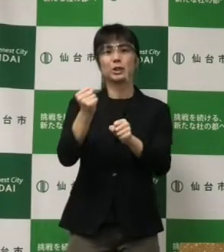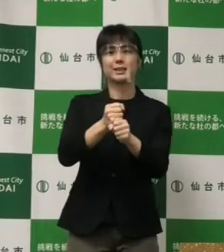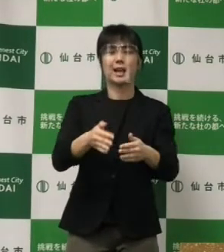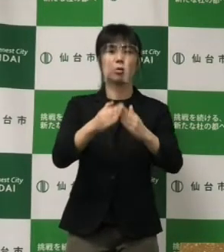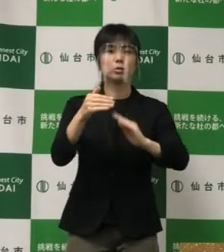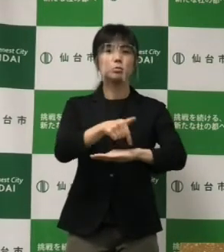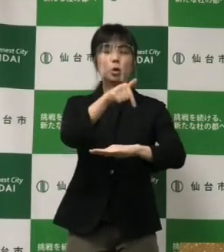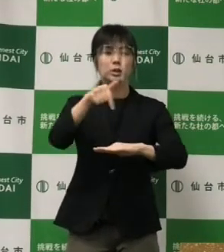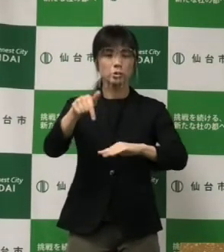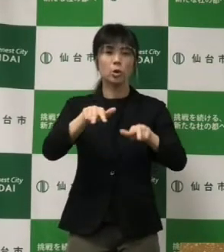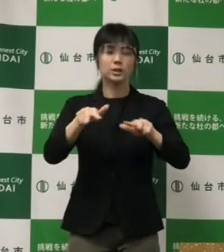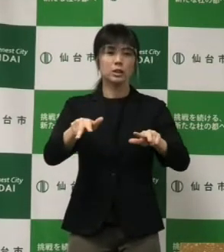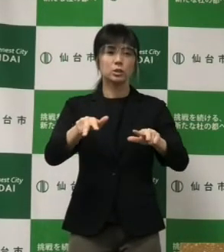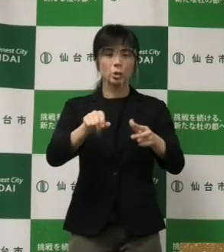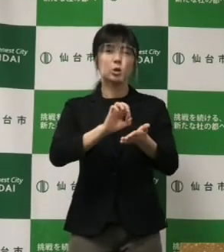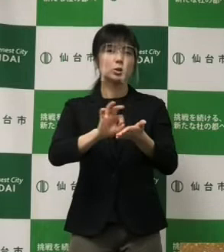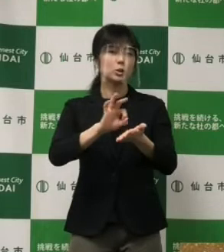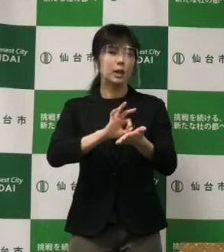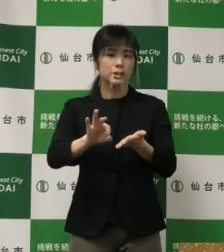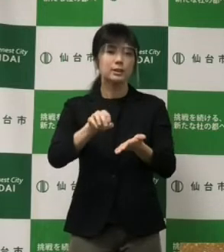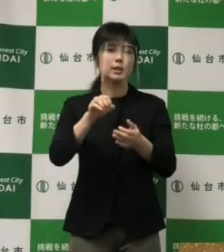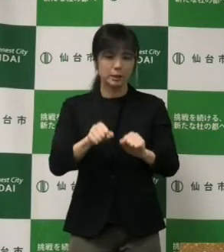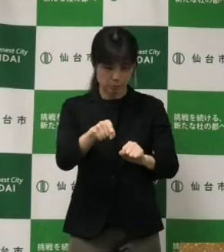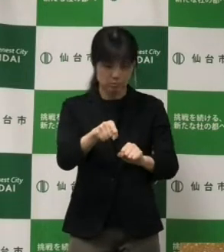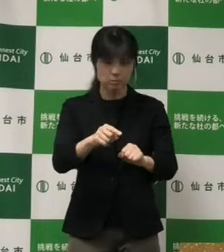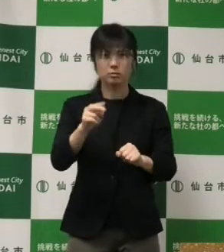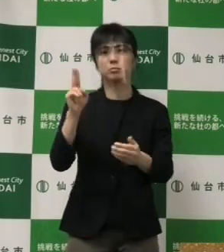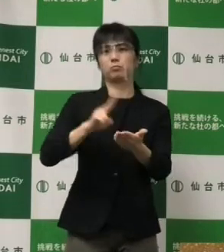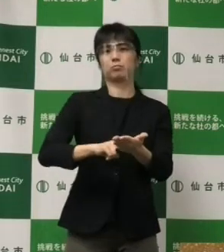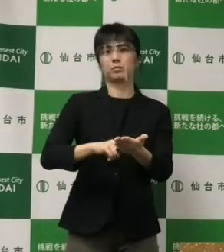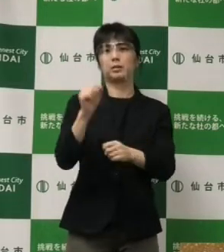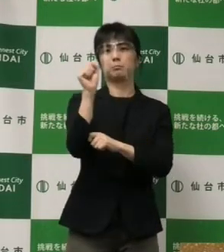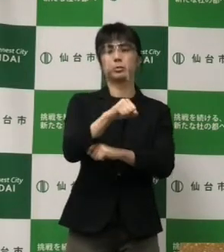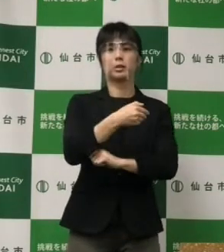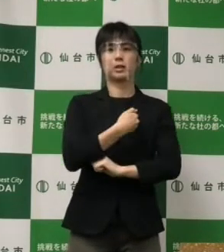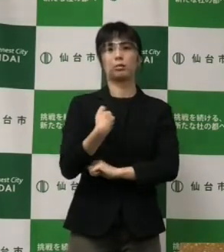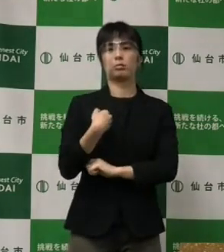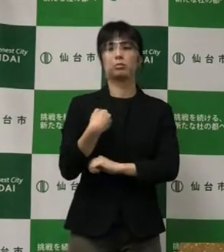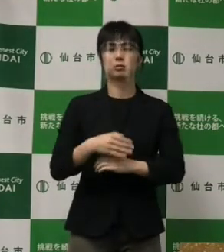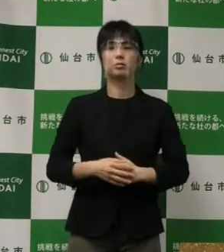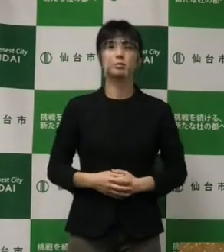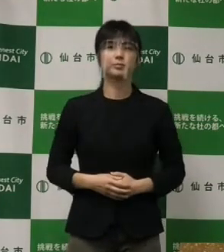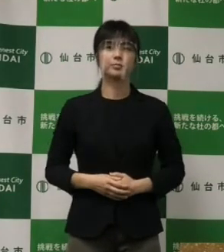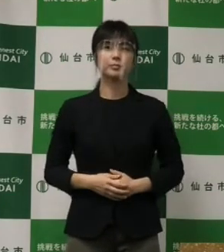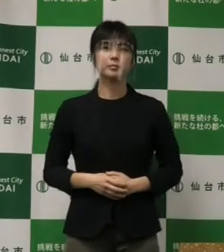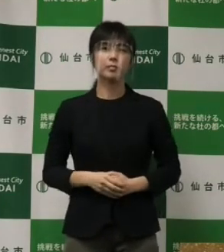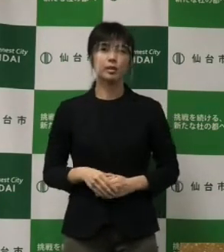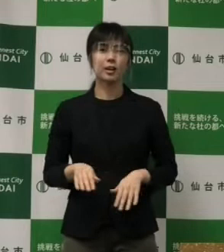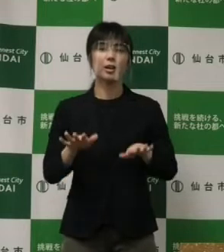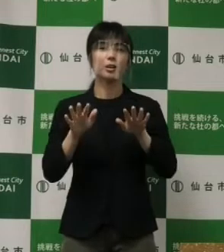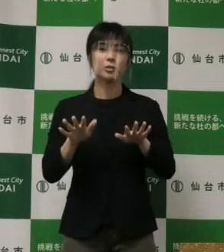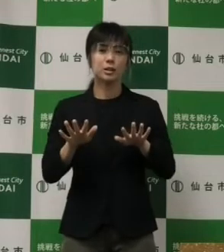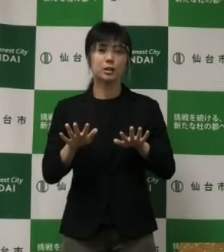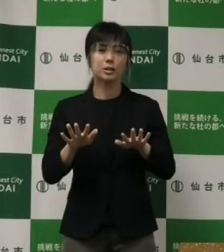活用した、案件だということで、ございます。で今回はこの中でもですね、